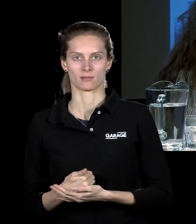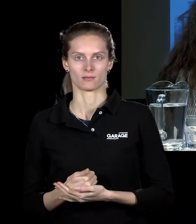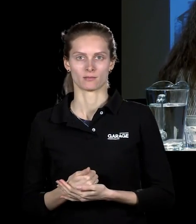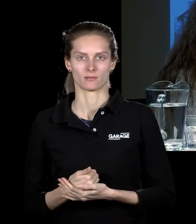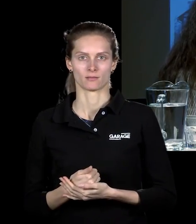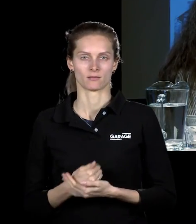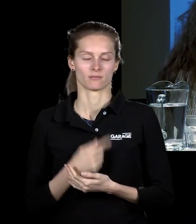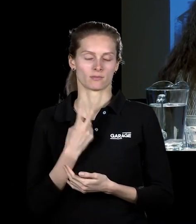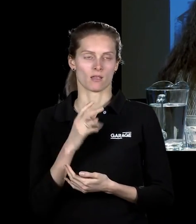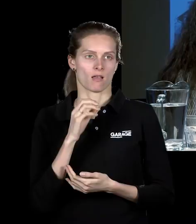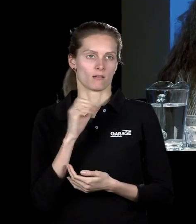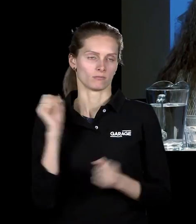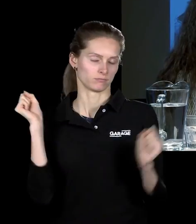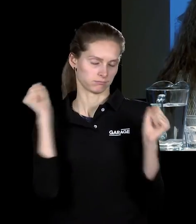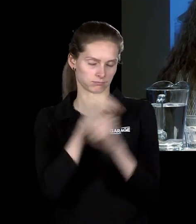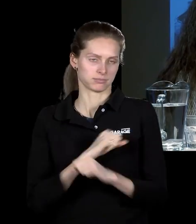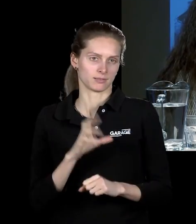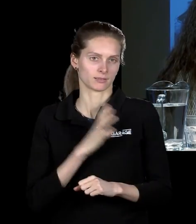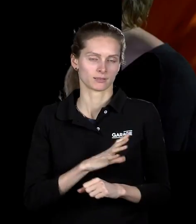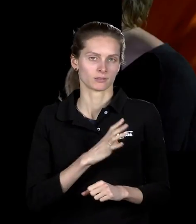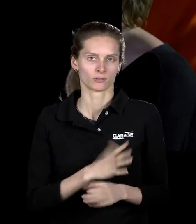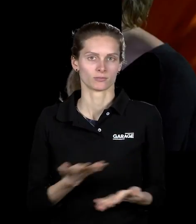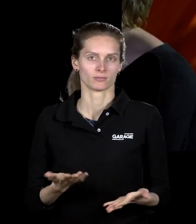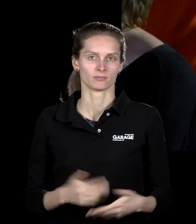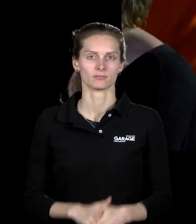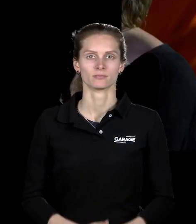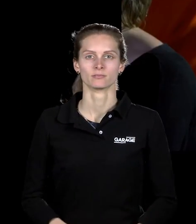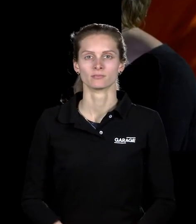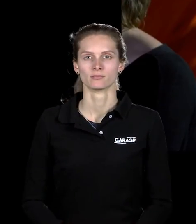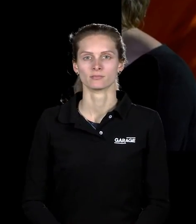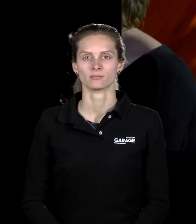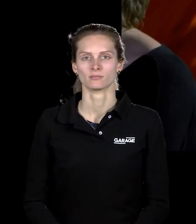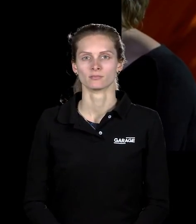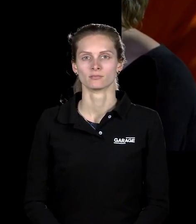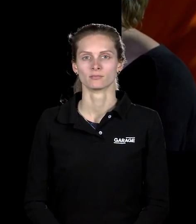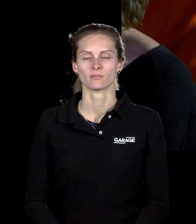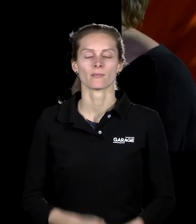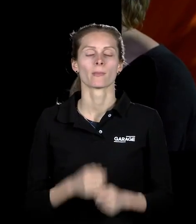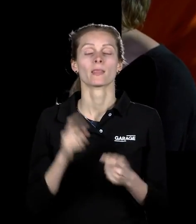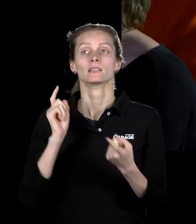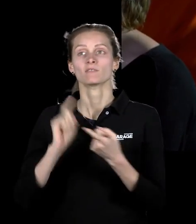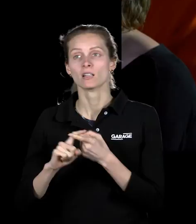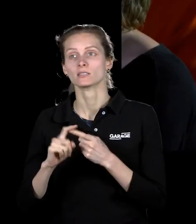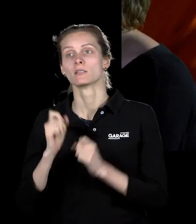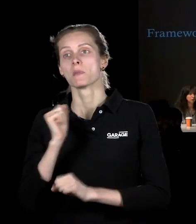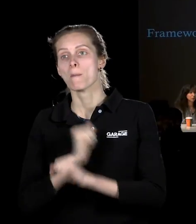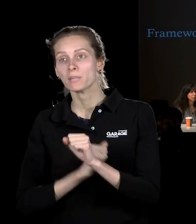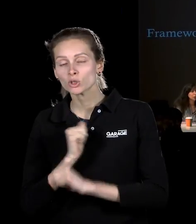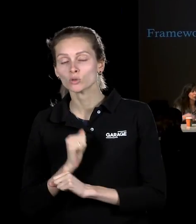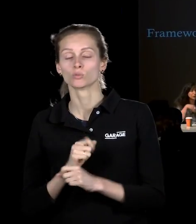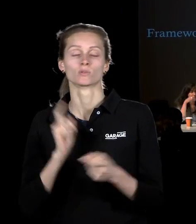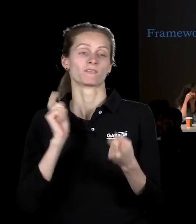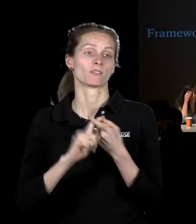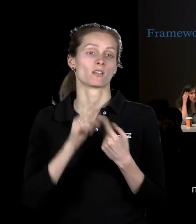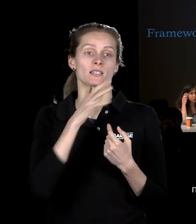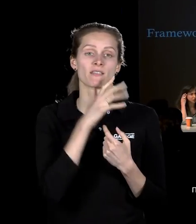почти абсурдность этого занятия очень важна. Опять-таки, это не всегда, это вещи, связанные с промышленностью, это вещи, связанные с определенной эпохой,